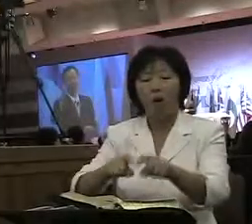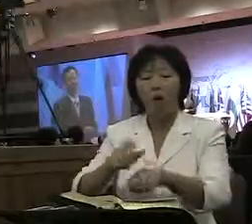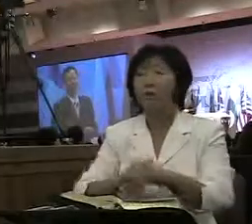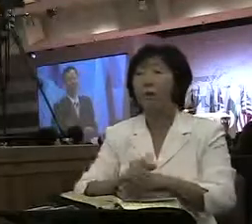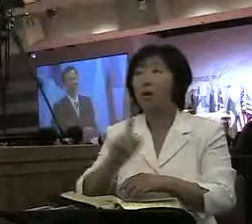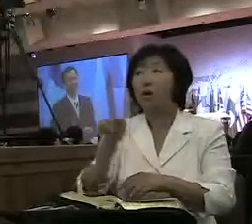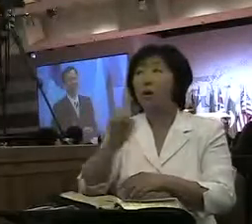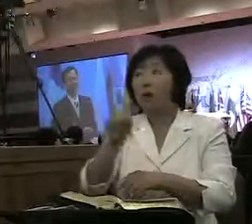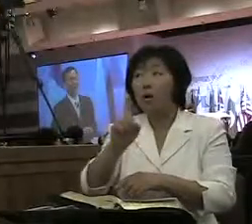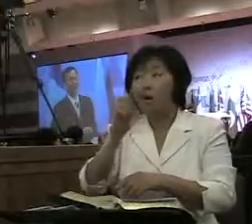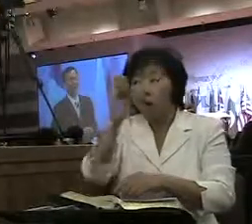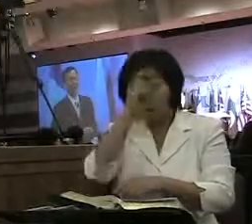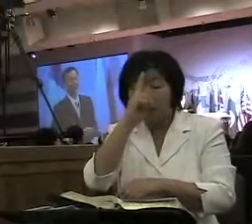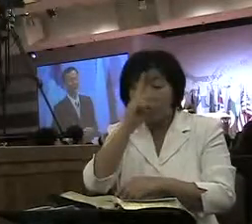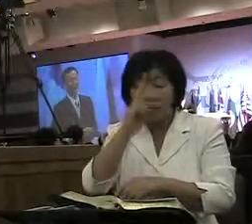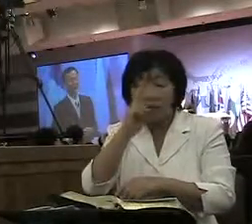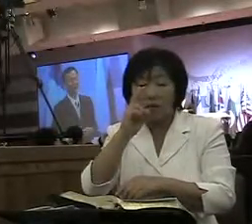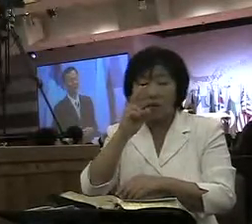브레이크트루가 필요합니다.